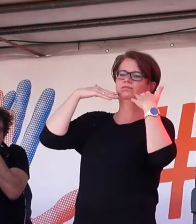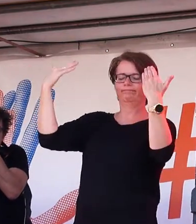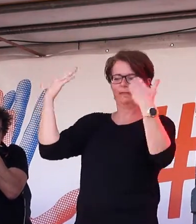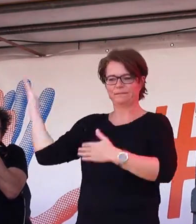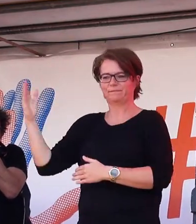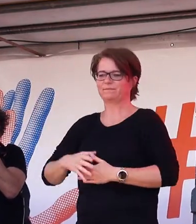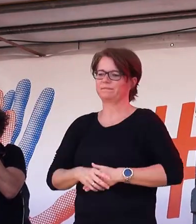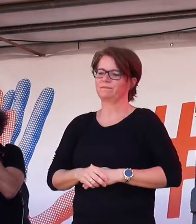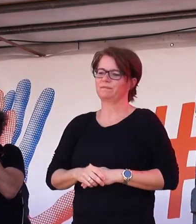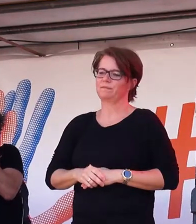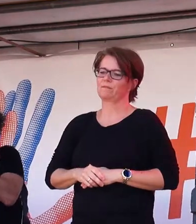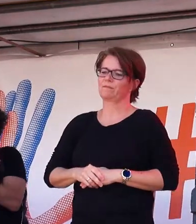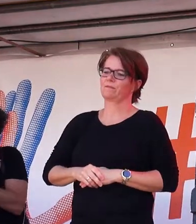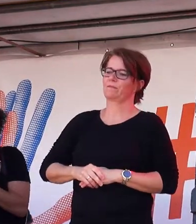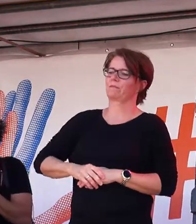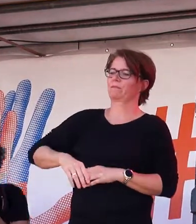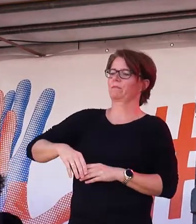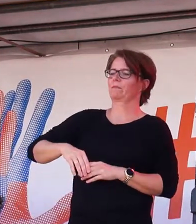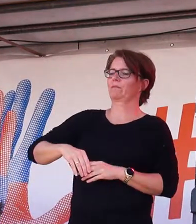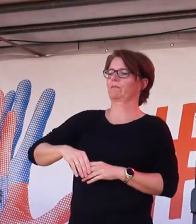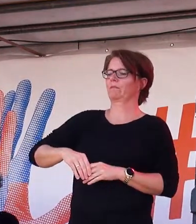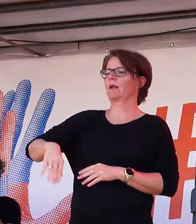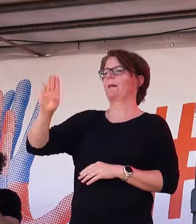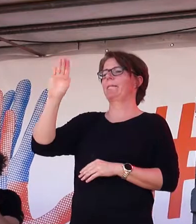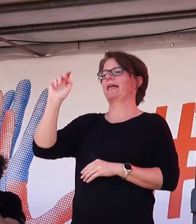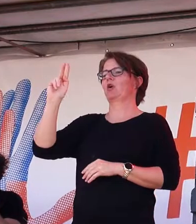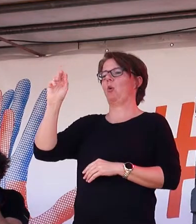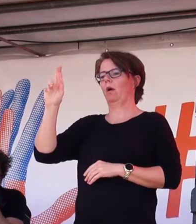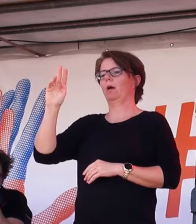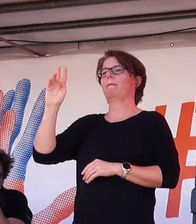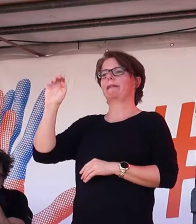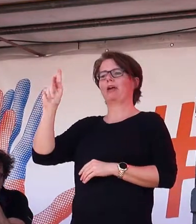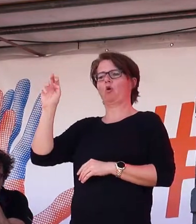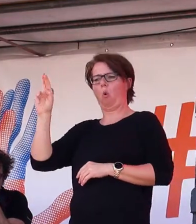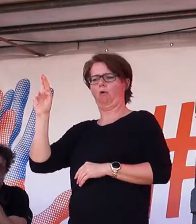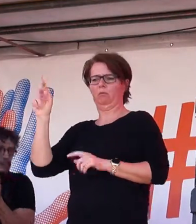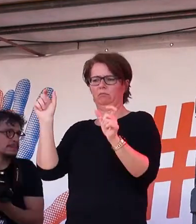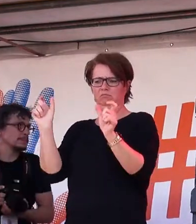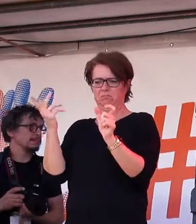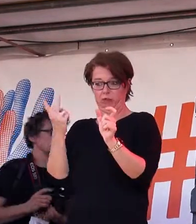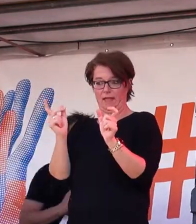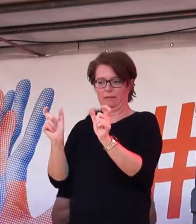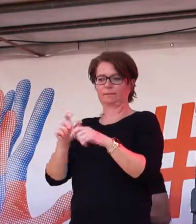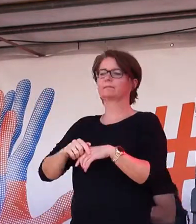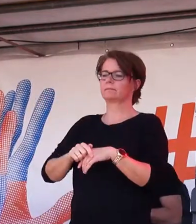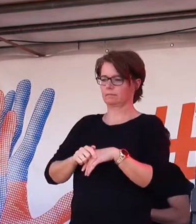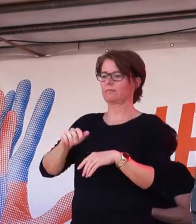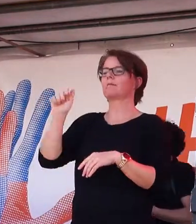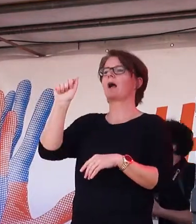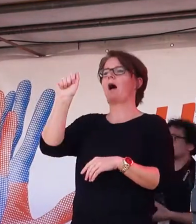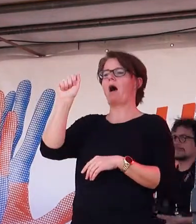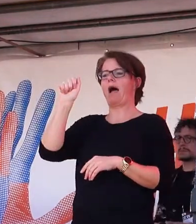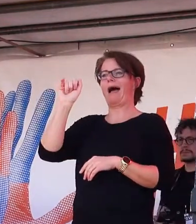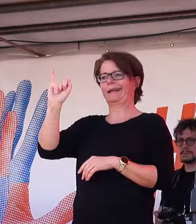herzlich bei uns Markus Bekohl, den Generalsekretär Amnesty International Deutschland. Ihn wird begleiten die Lea von